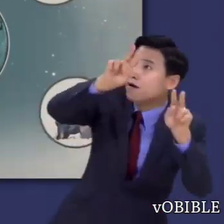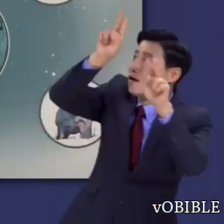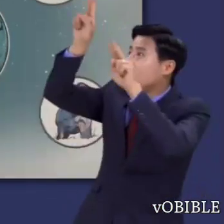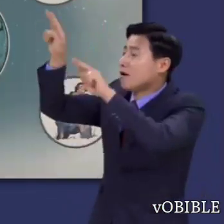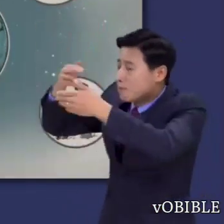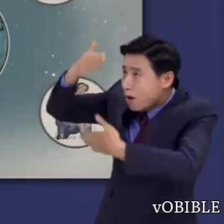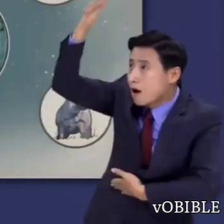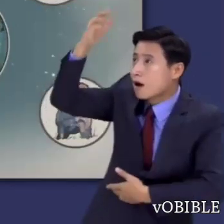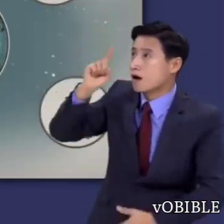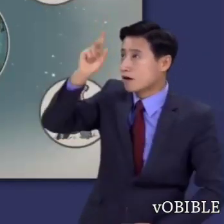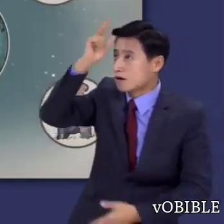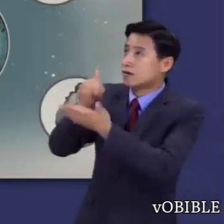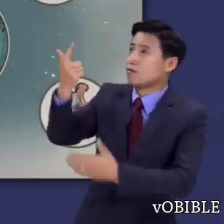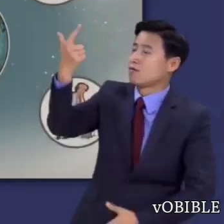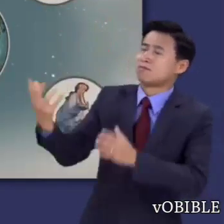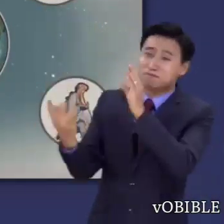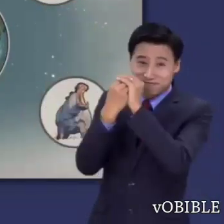出上帝的特质。